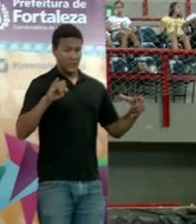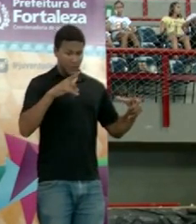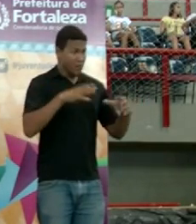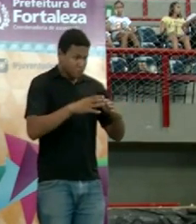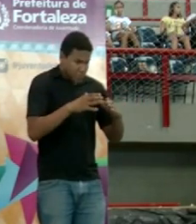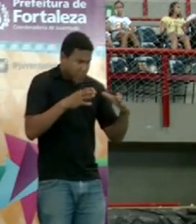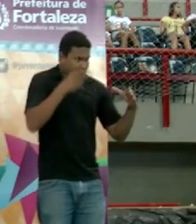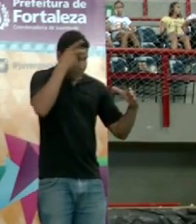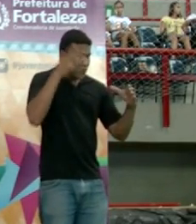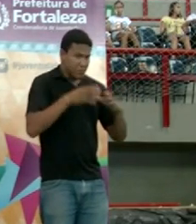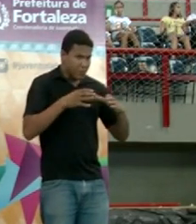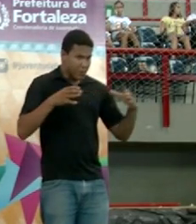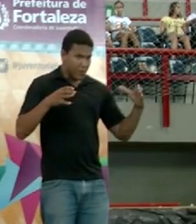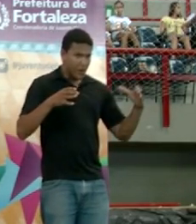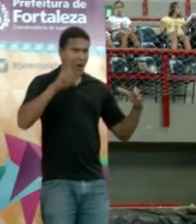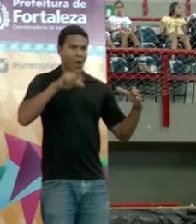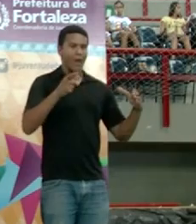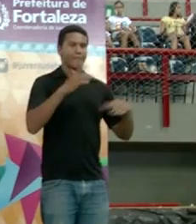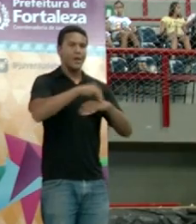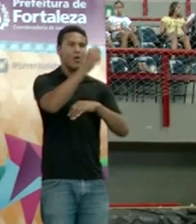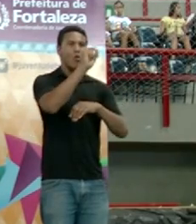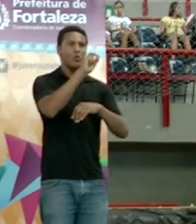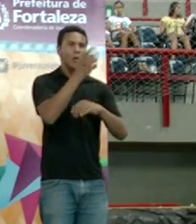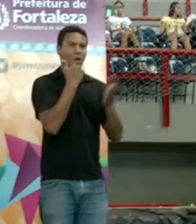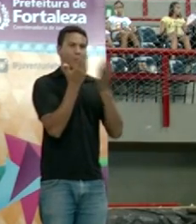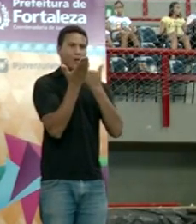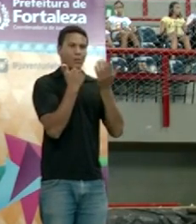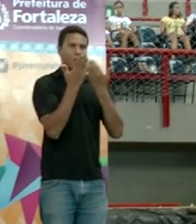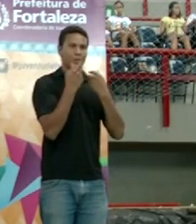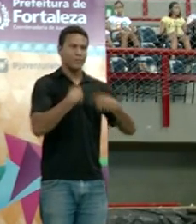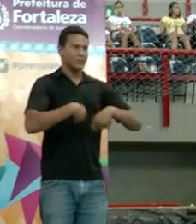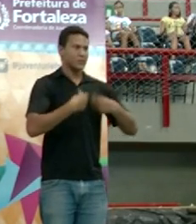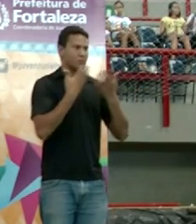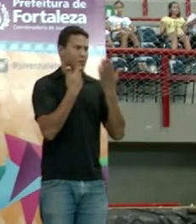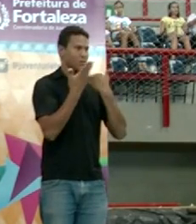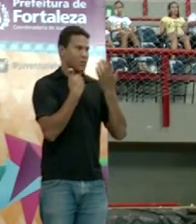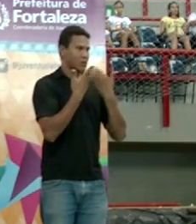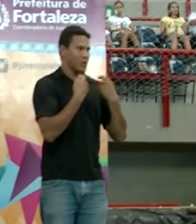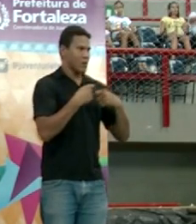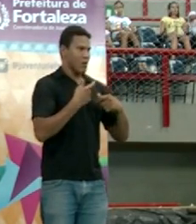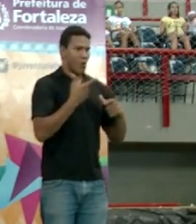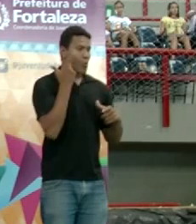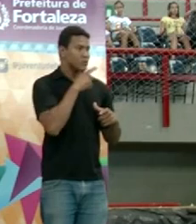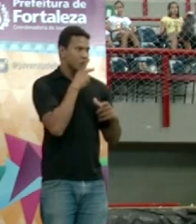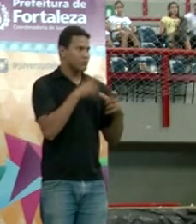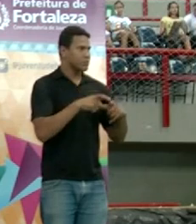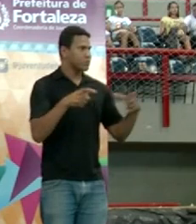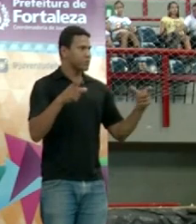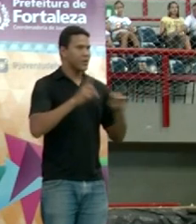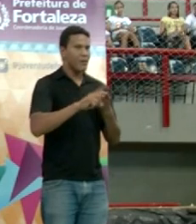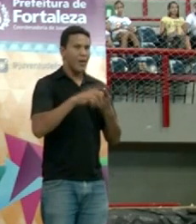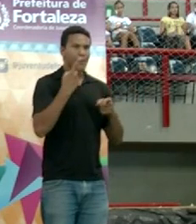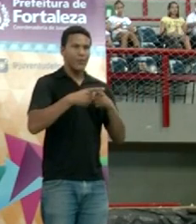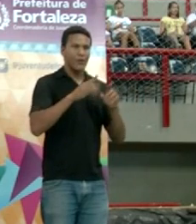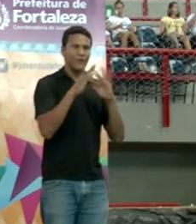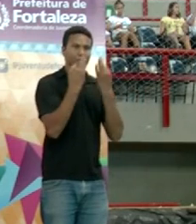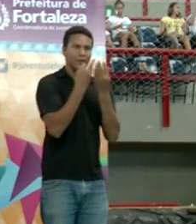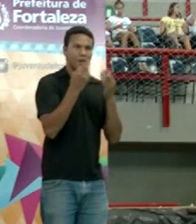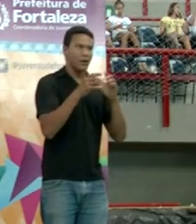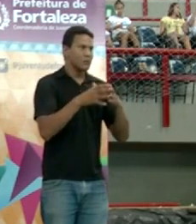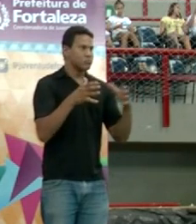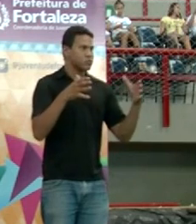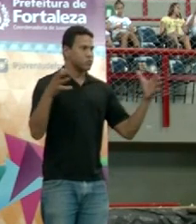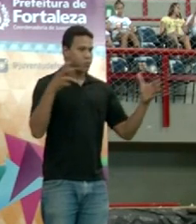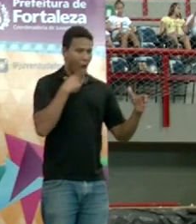Quando aumentou o alimento, o pessoal melhor alimentado fez o quê? Mais filho. O pessoal fazendo mais filho, produziu mais. O pessoal produzindo